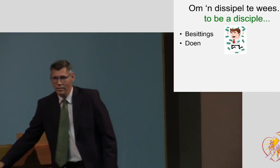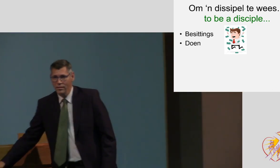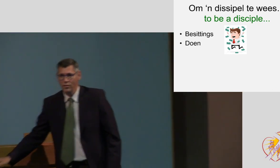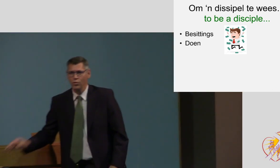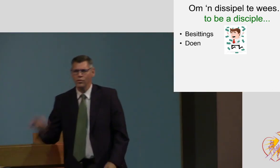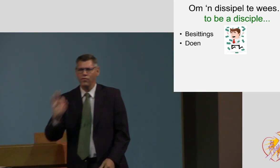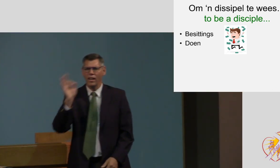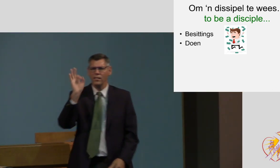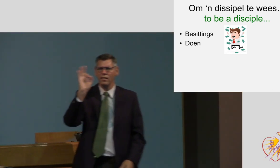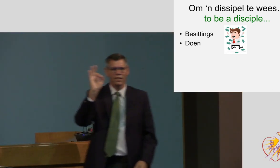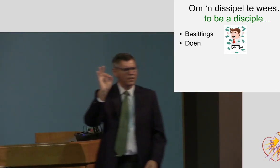soos fariseërs,